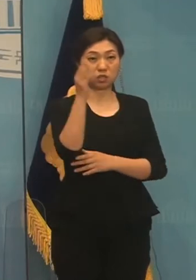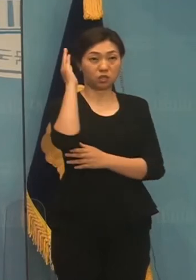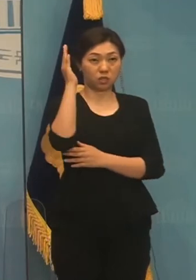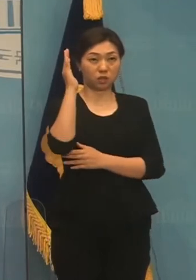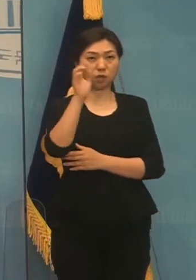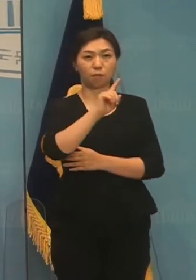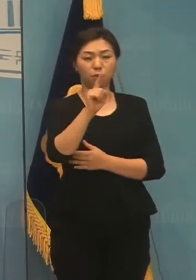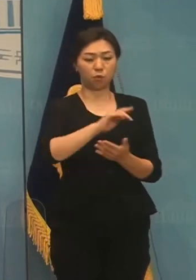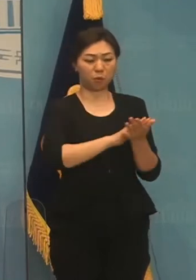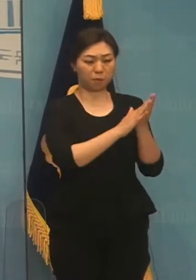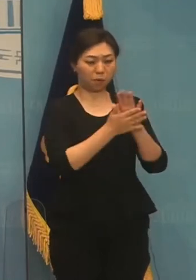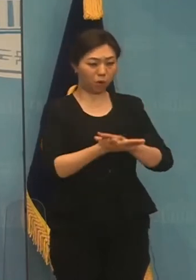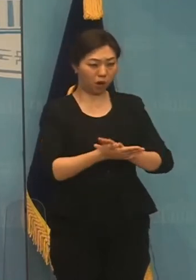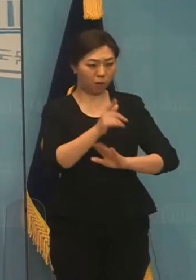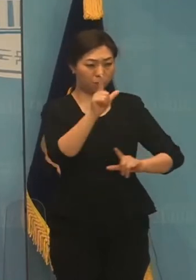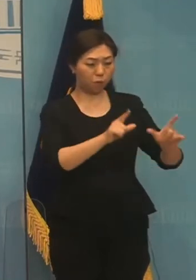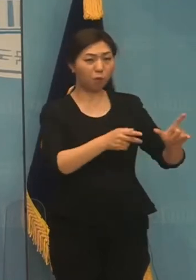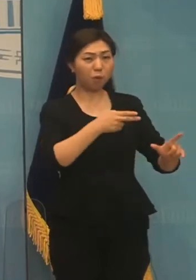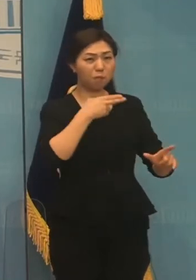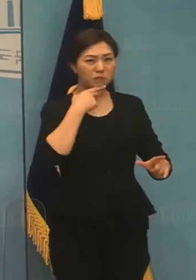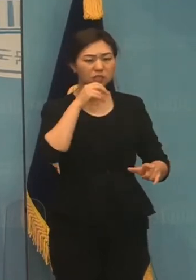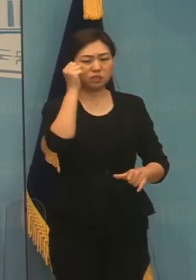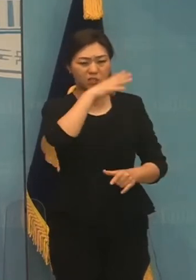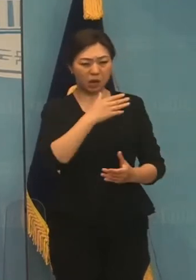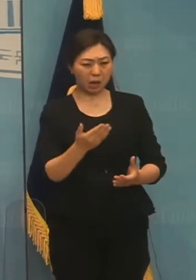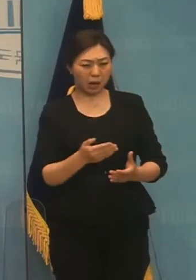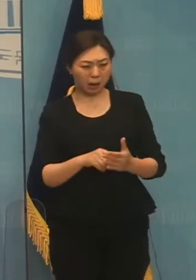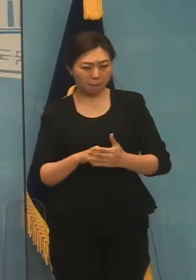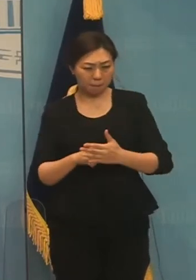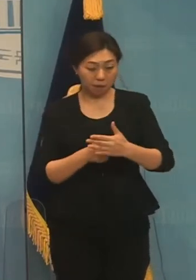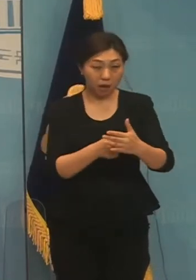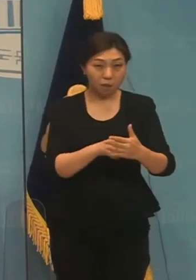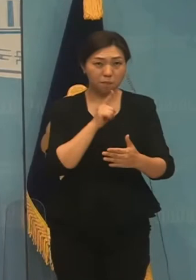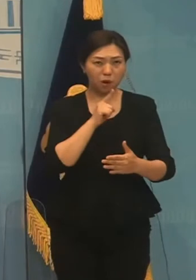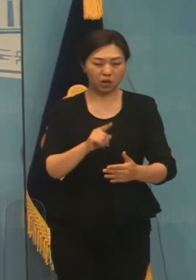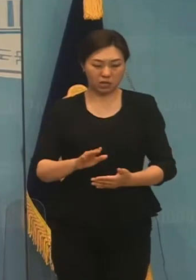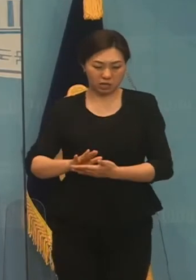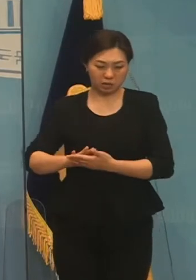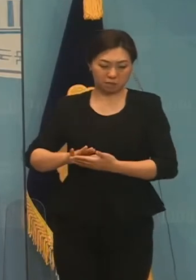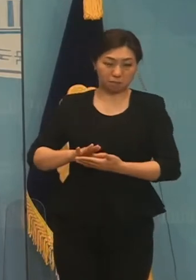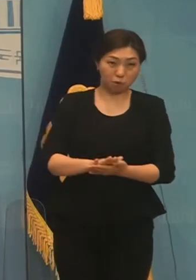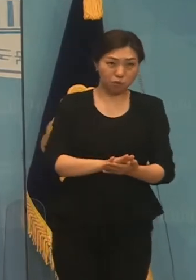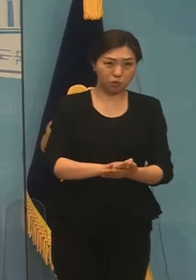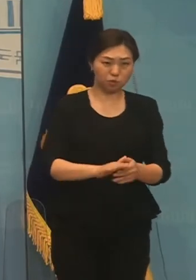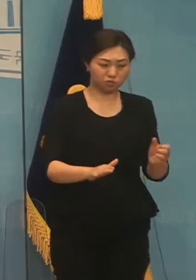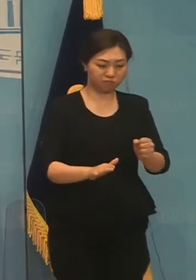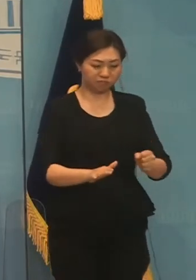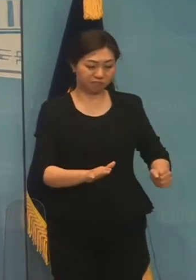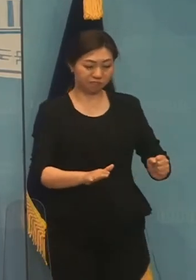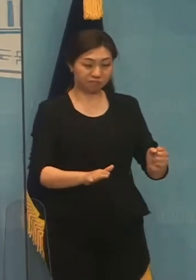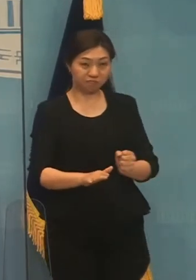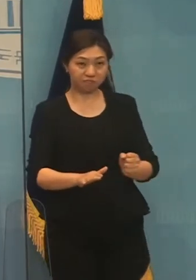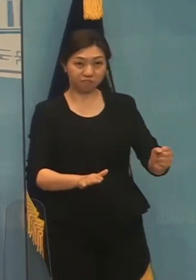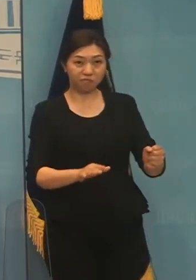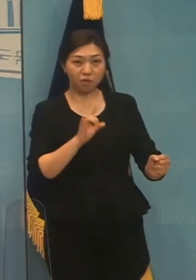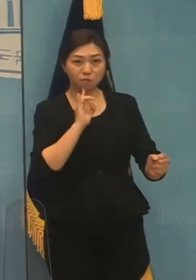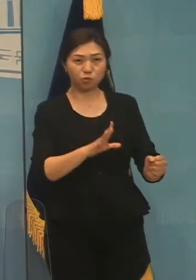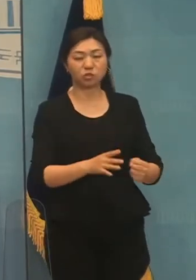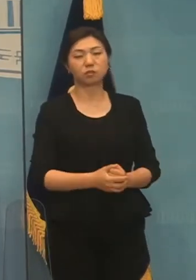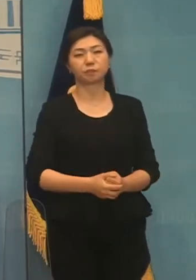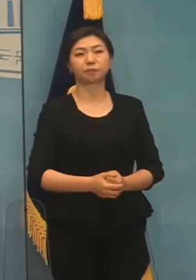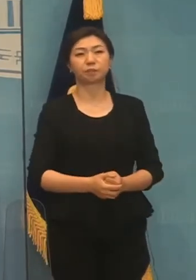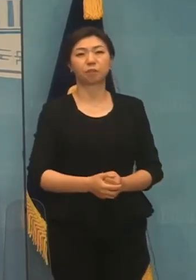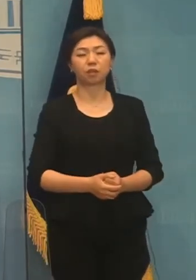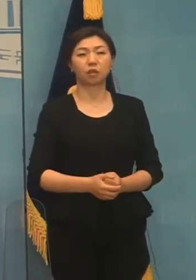변화의 실체 없이 앞으로만 나가겠다는 것은 브레이크 밟고 전진 기어 넣는 격입니다.